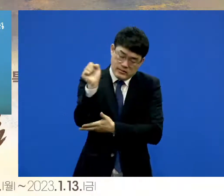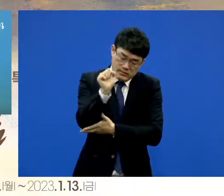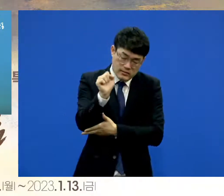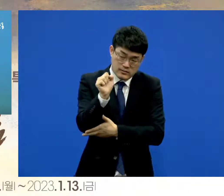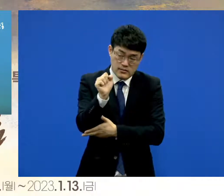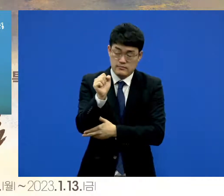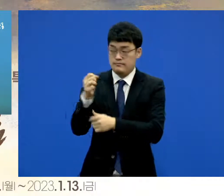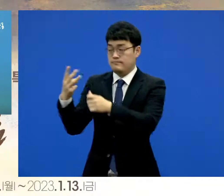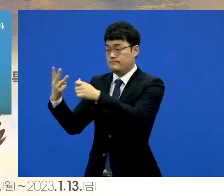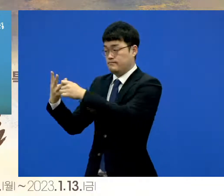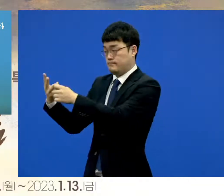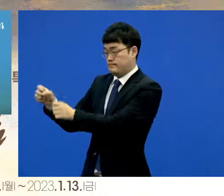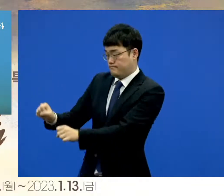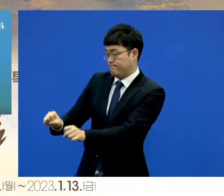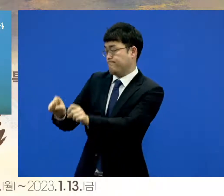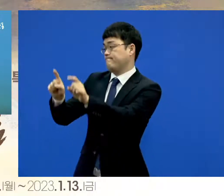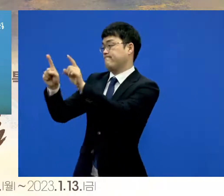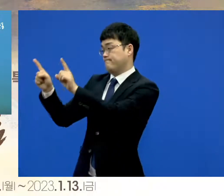잡아가는 단계.